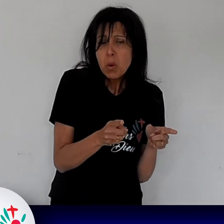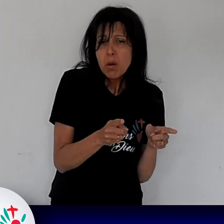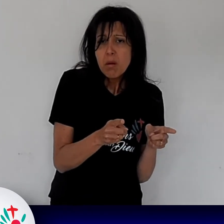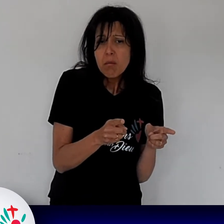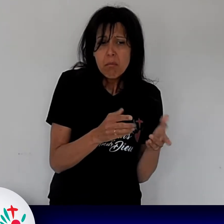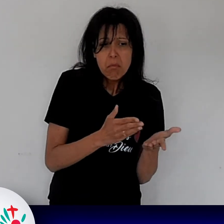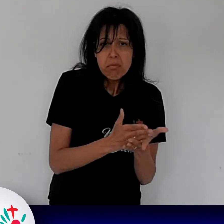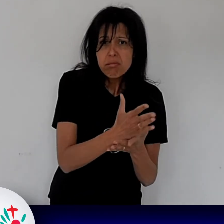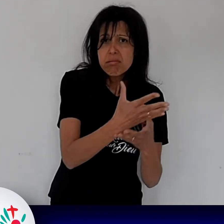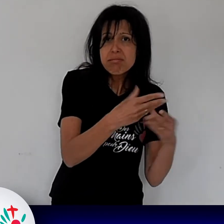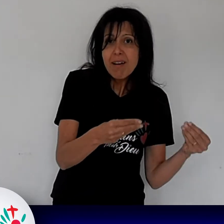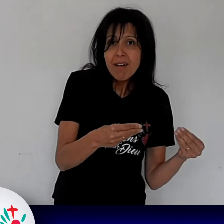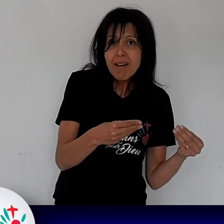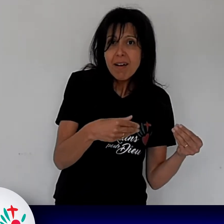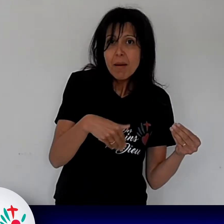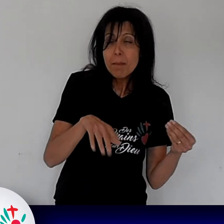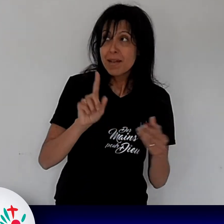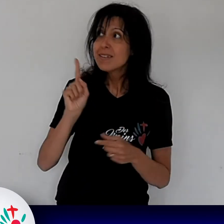invisibles sont